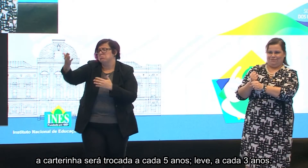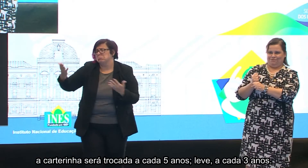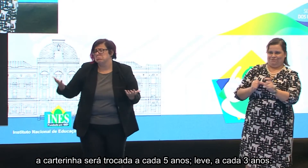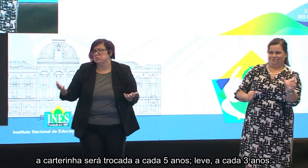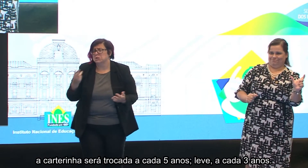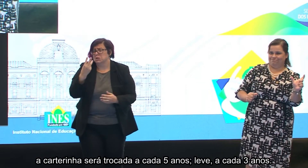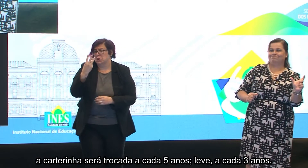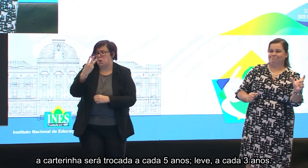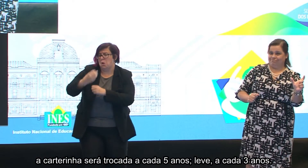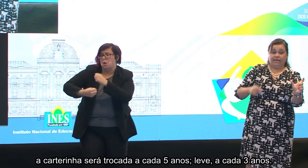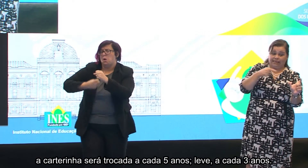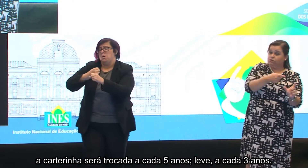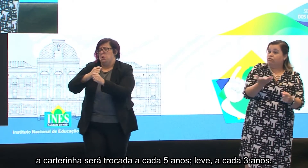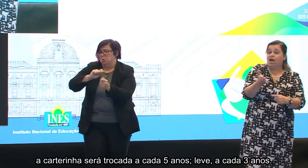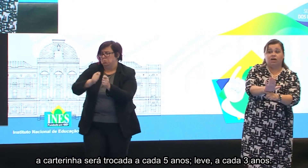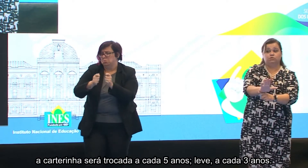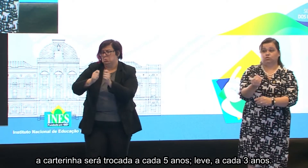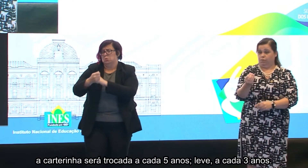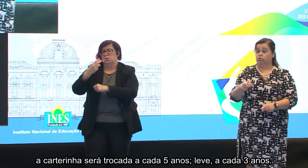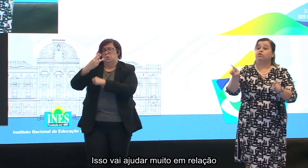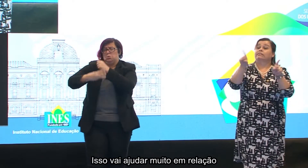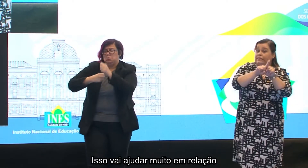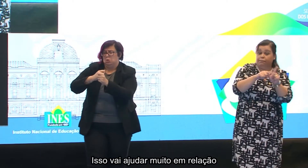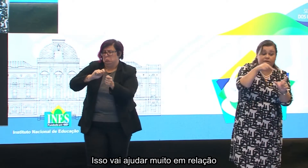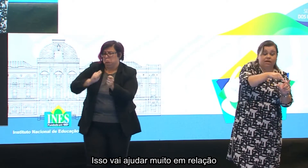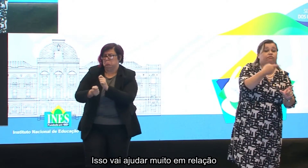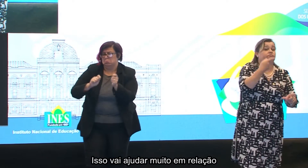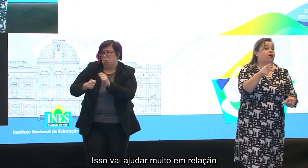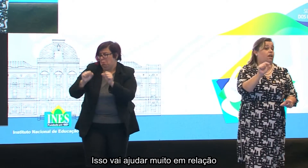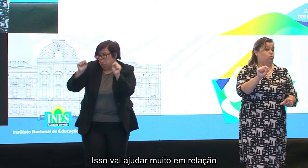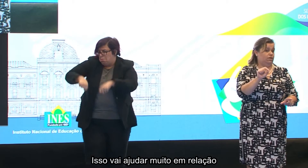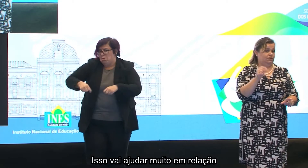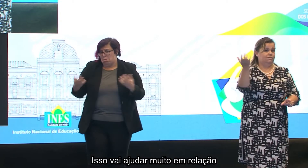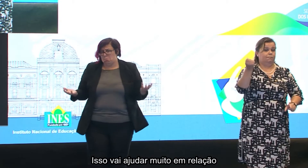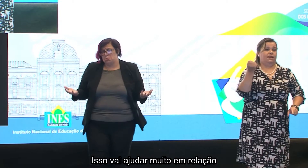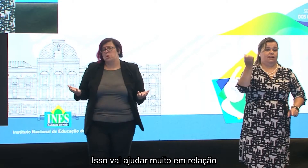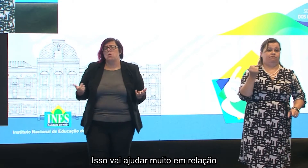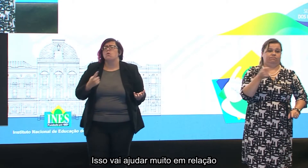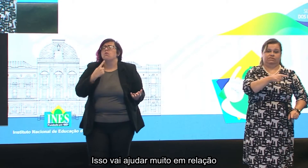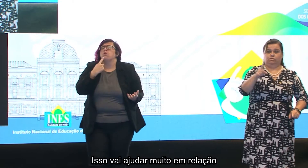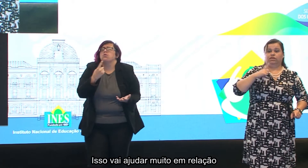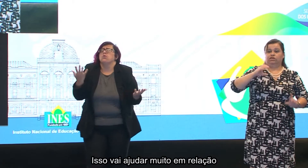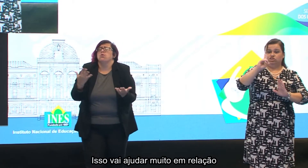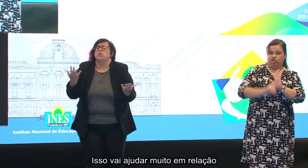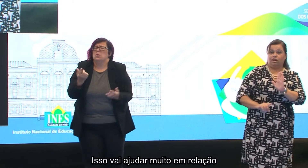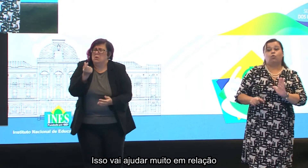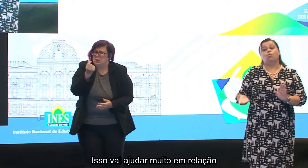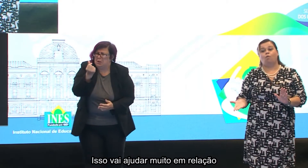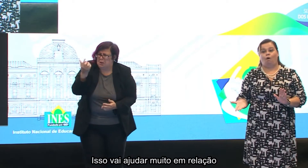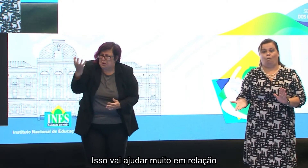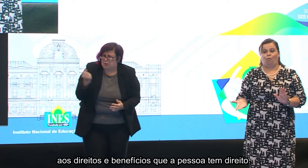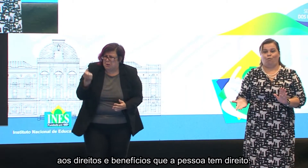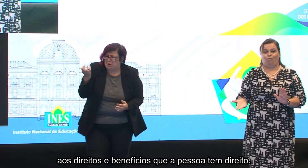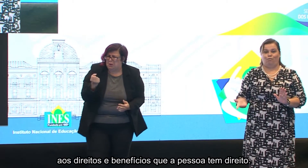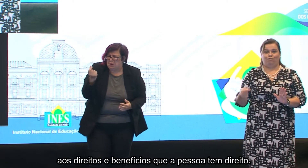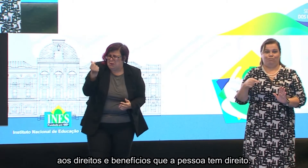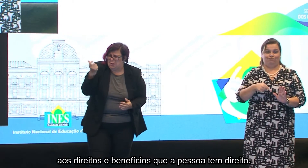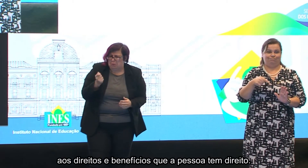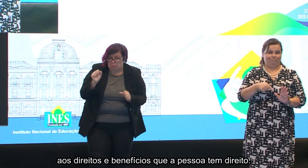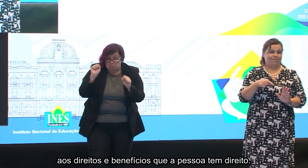cada 5 anos, e leve a cada 3 anos. E isso vai ajudar muito também, porque isso vai ajudar em relação aos direitos e aos benefícios